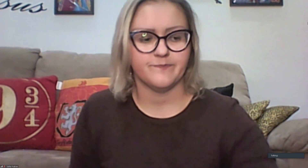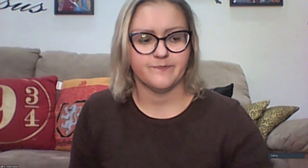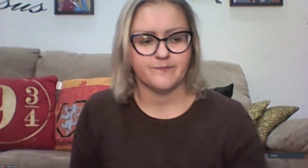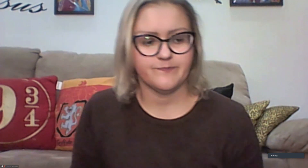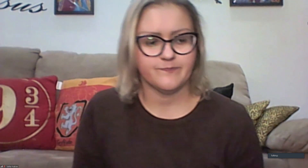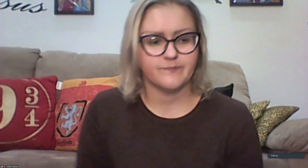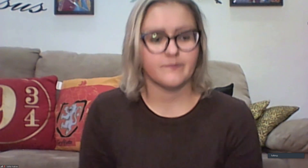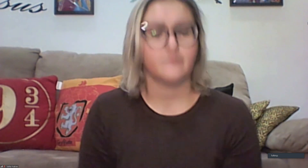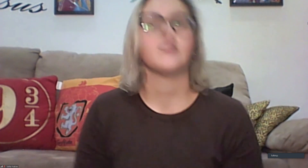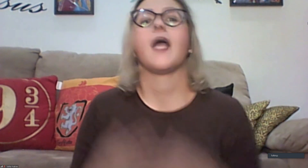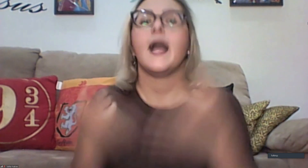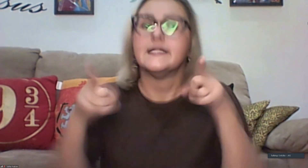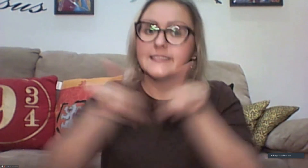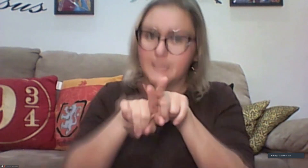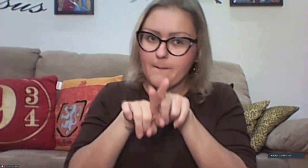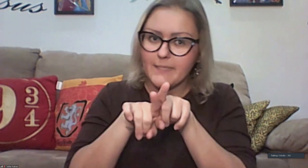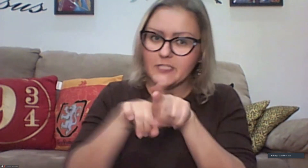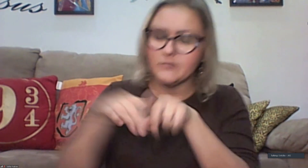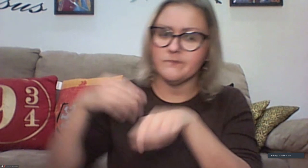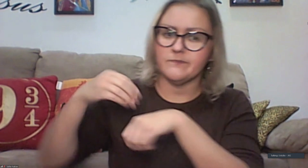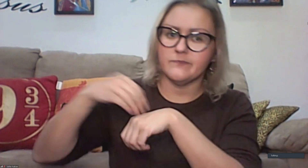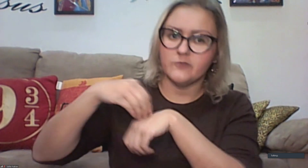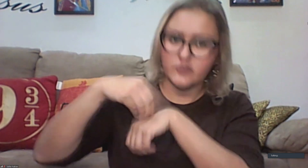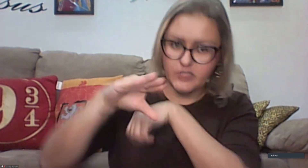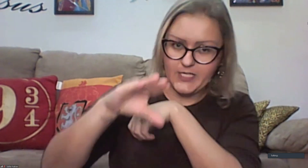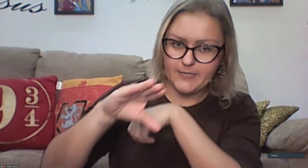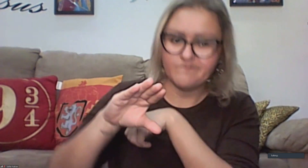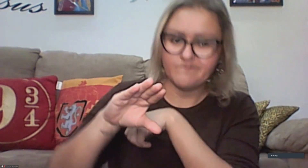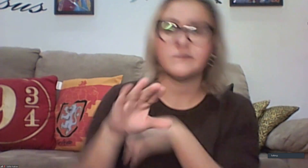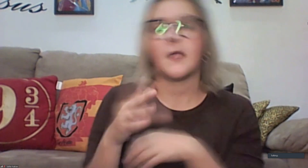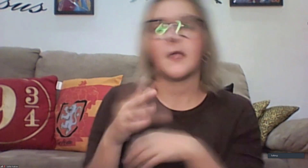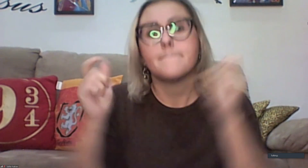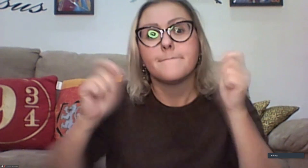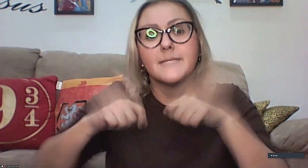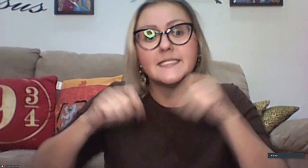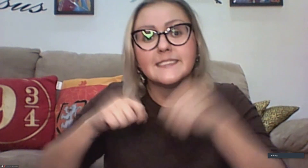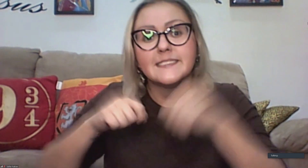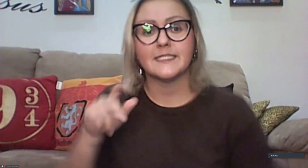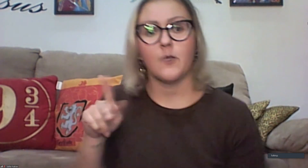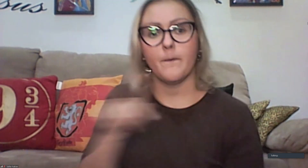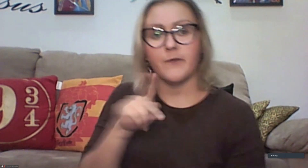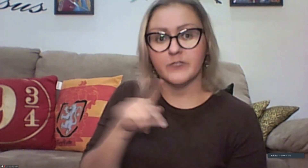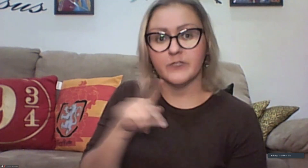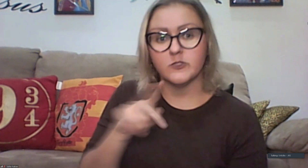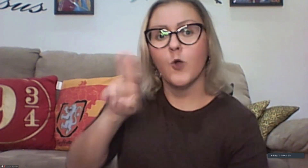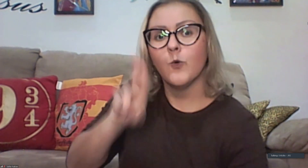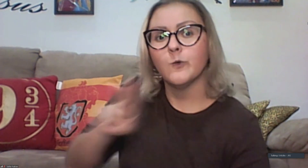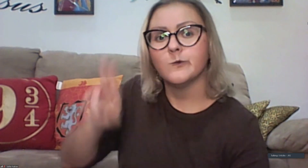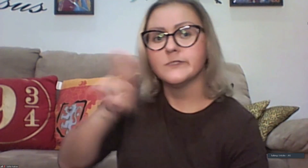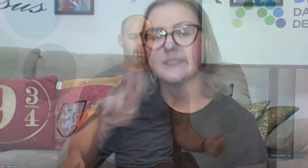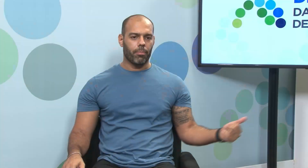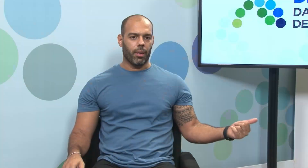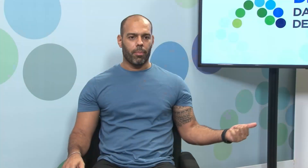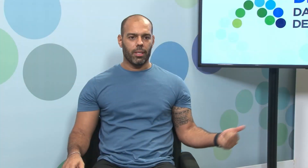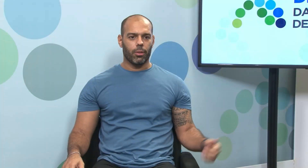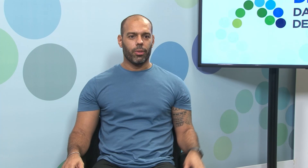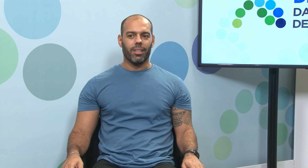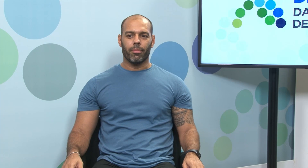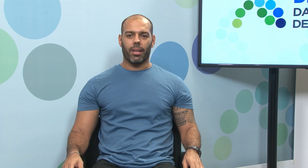E também gostaria de dar a dica para vocês, professores. Só. Precisa aparecer a Duane, para